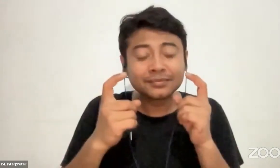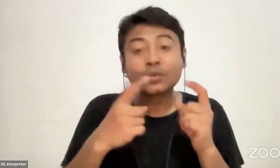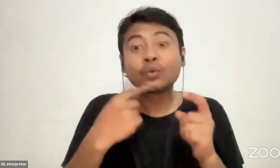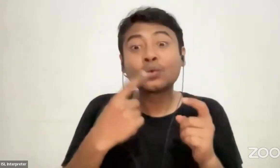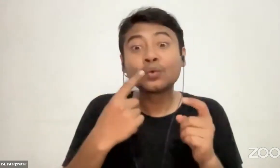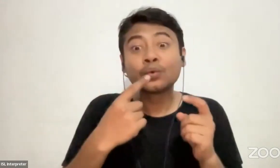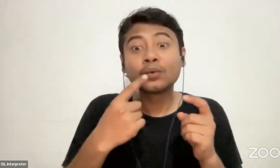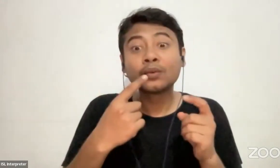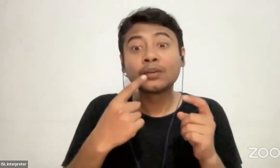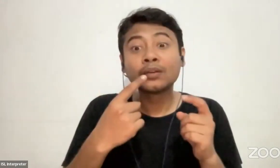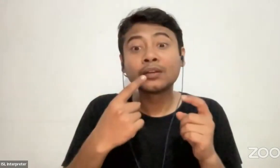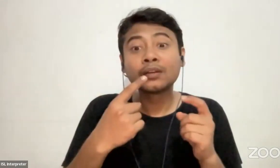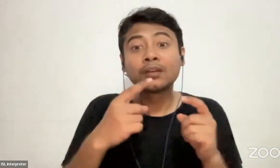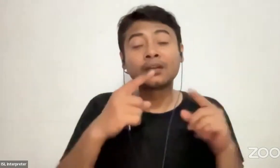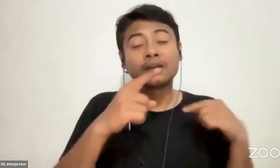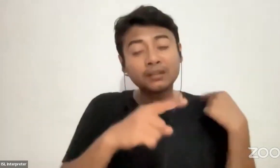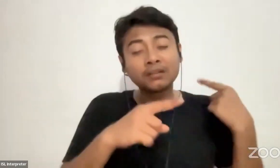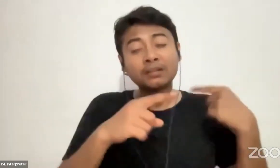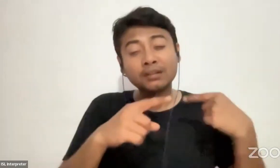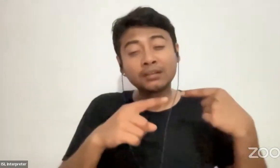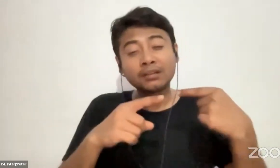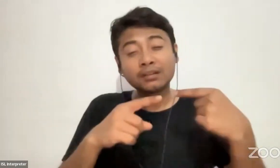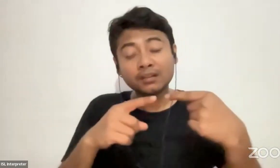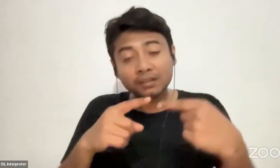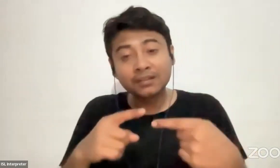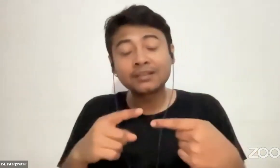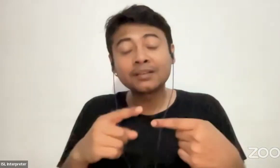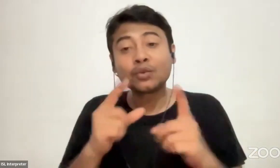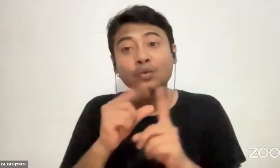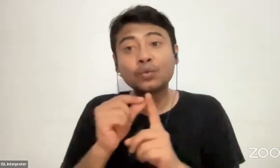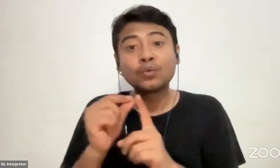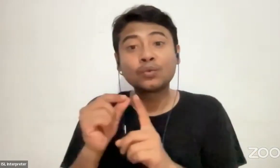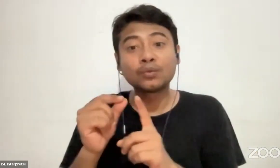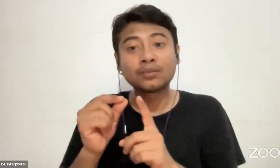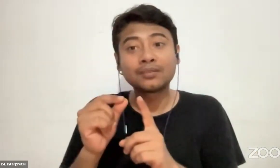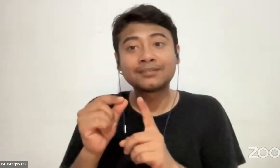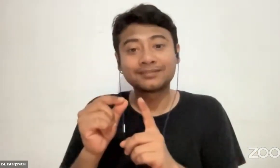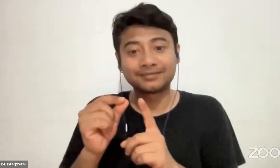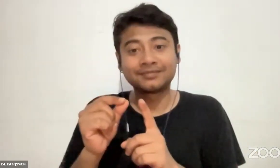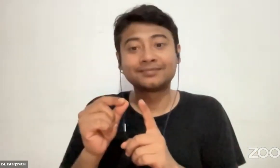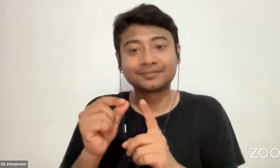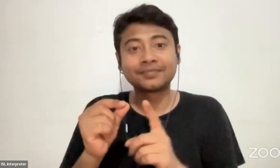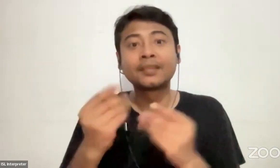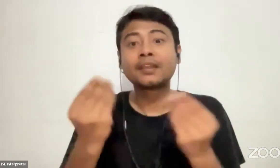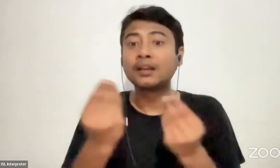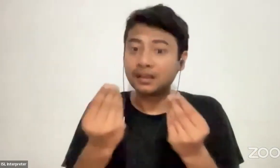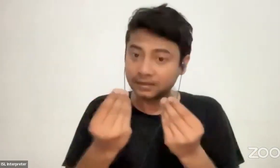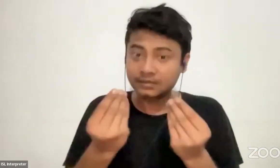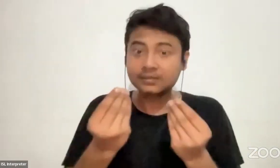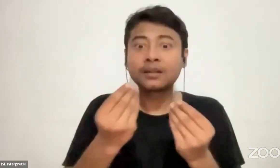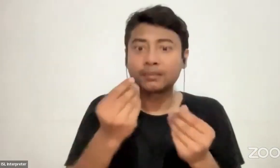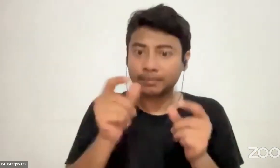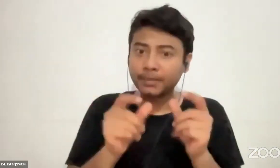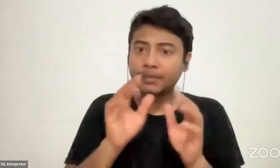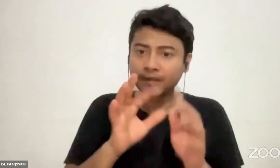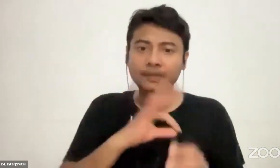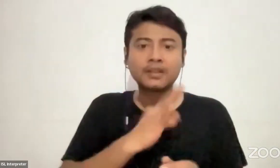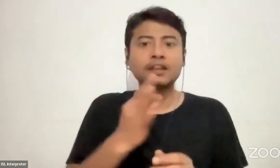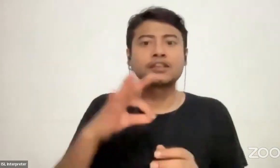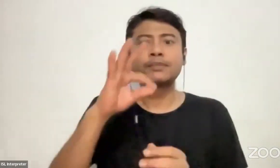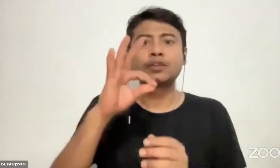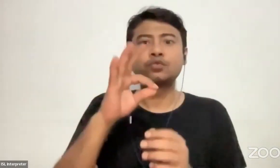और हम सोचते हैं ऐसा कि अरे शायद ये भी भगवान है, अरे ये भी भगवान है। हम देखते